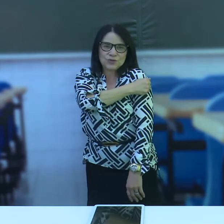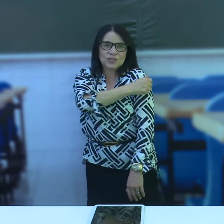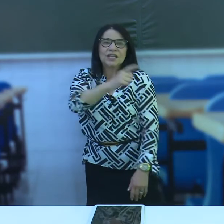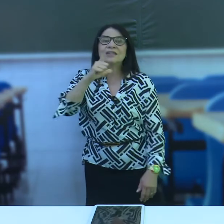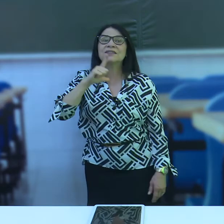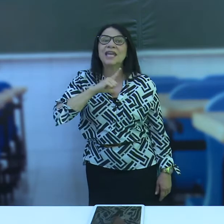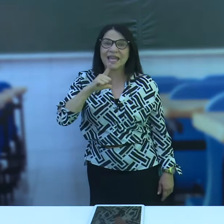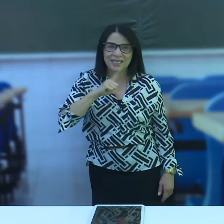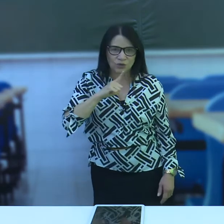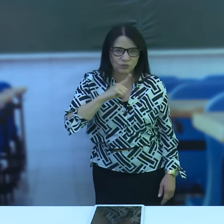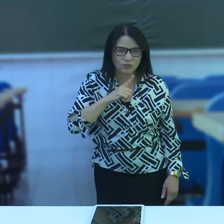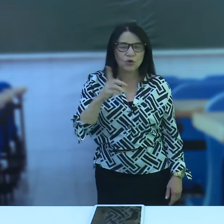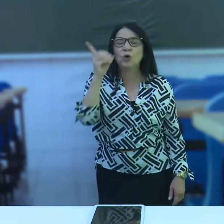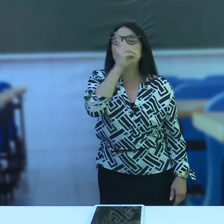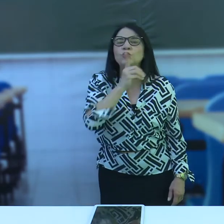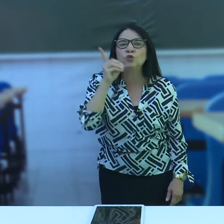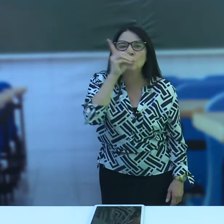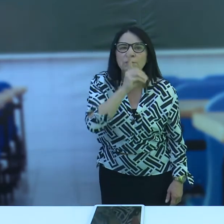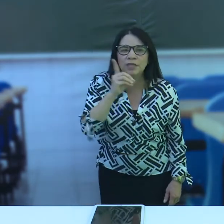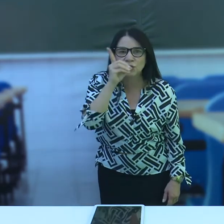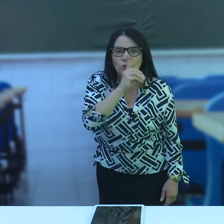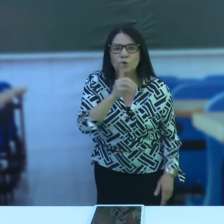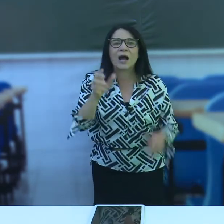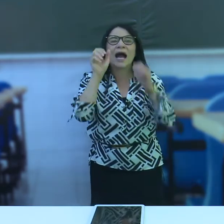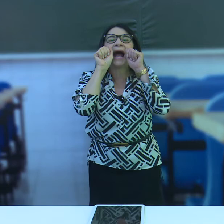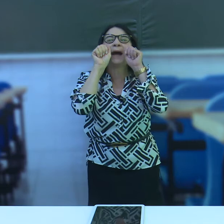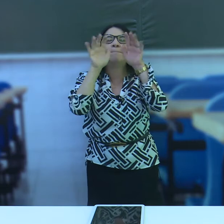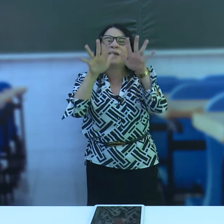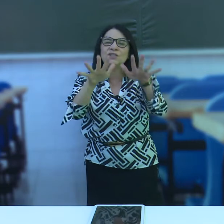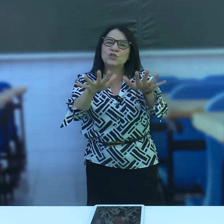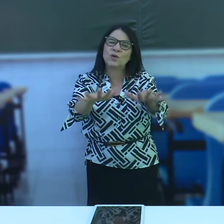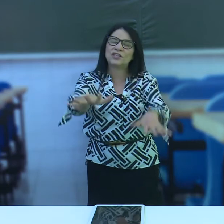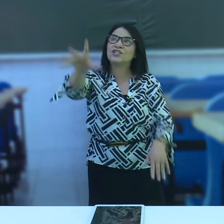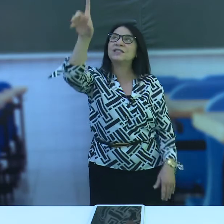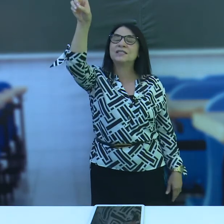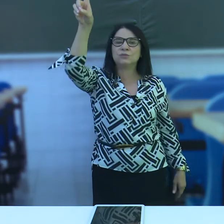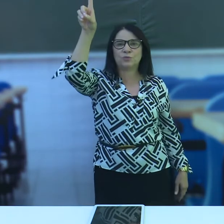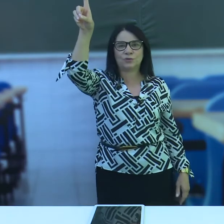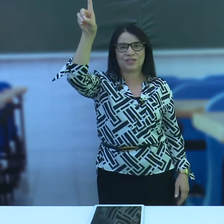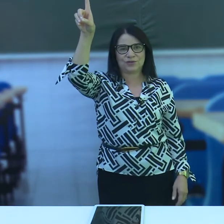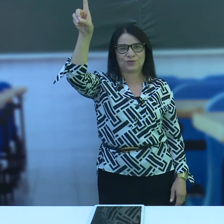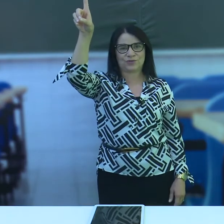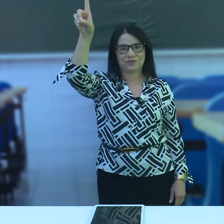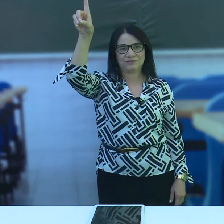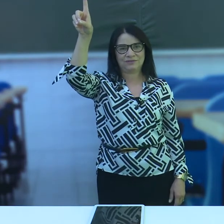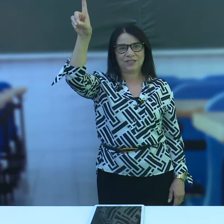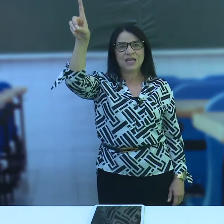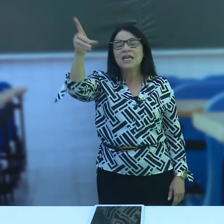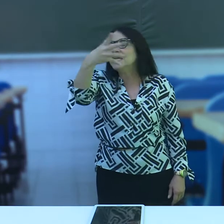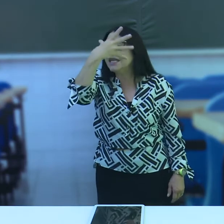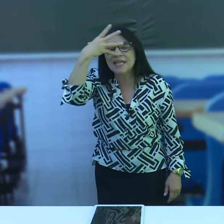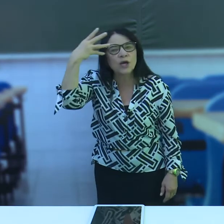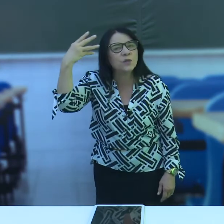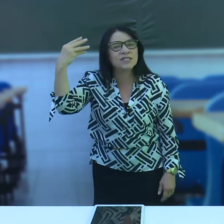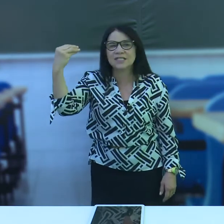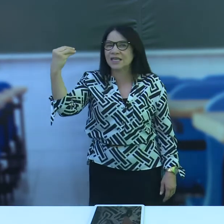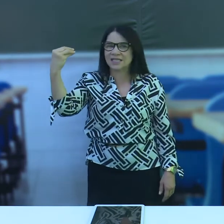Alunos, tenham um domingo abençoadíssimo por Deus. E não